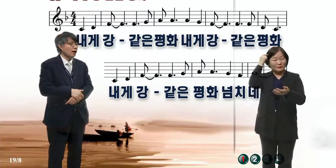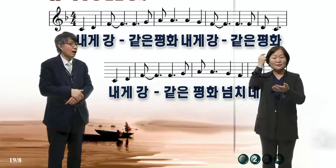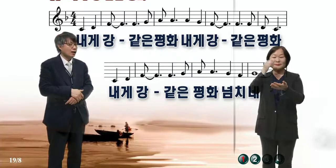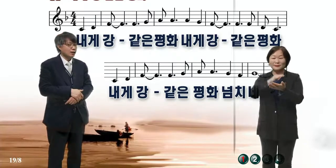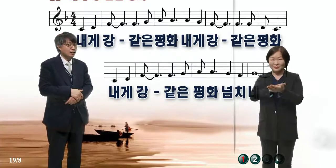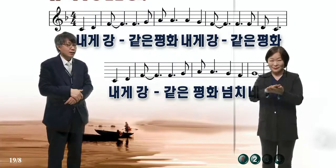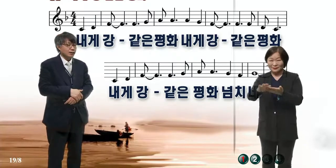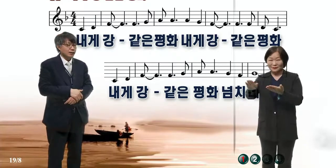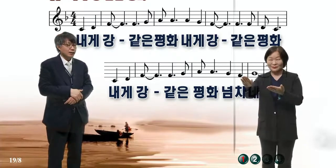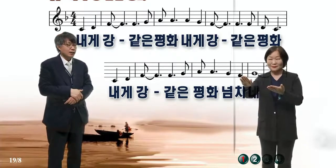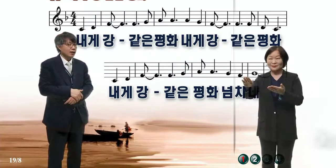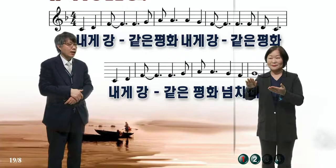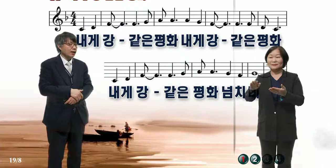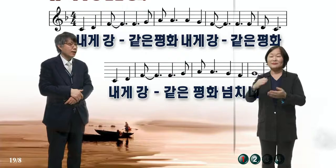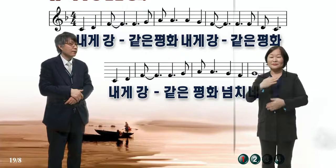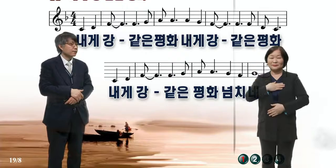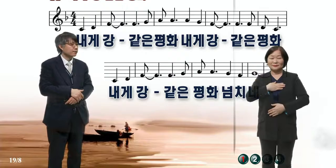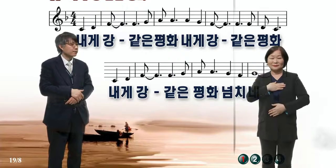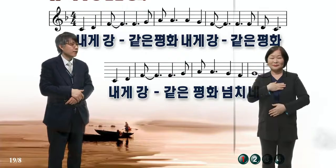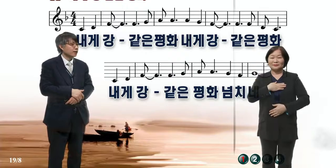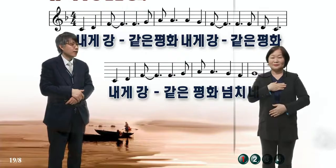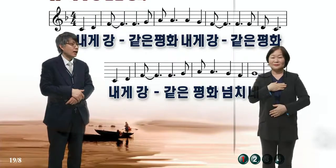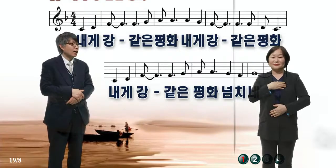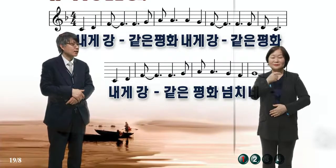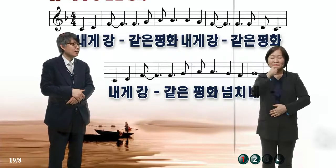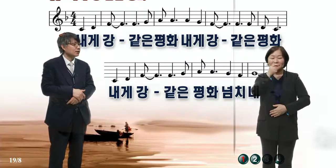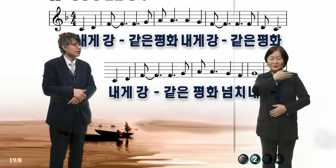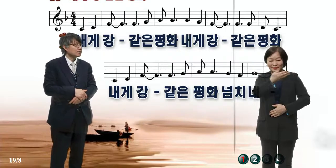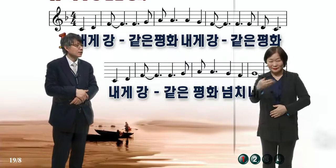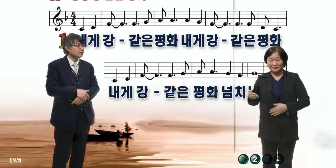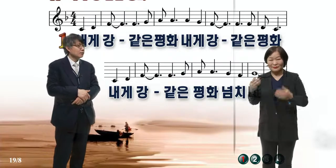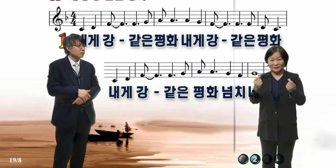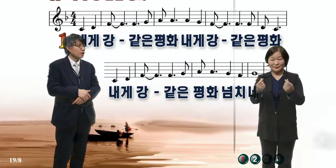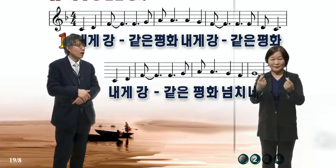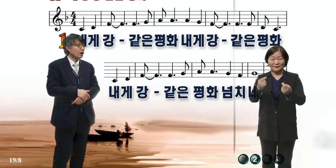평화. 내게 강 같은 평화